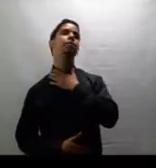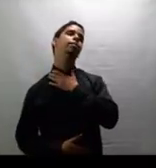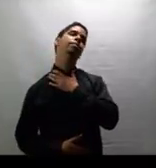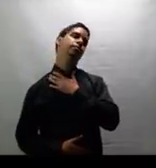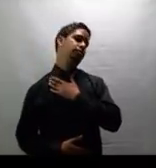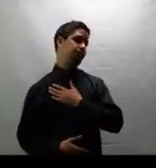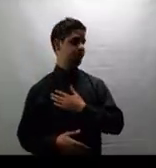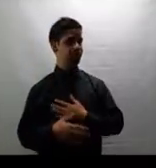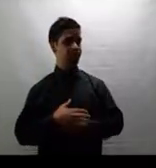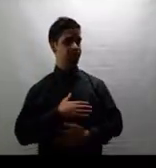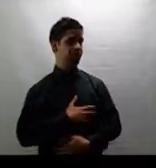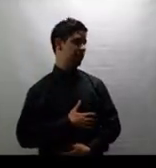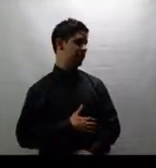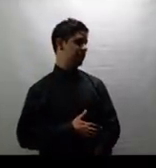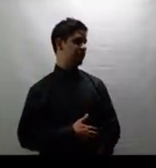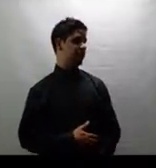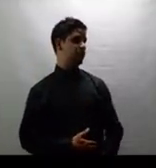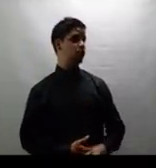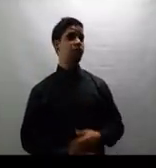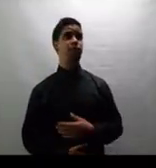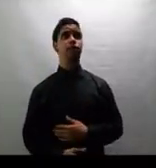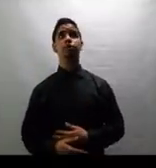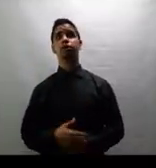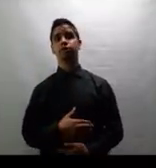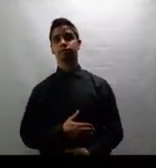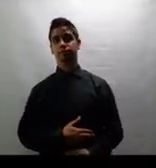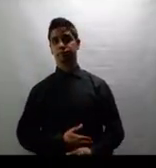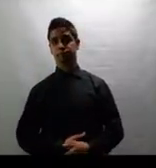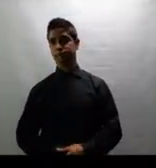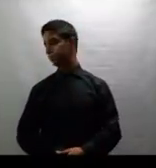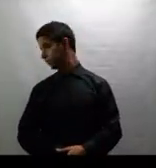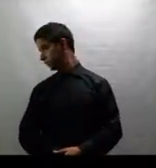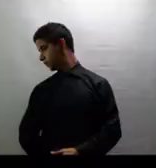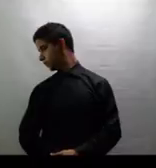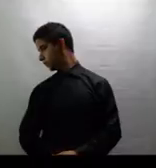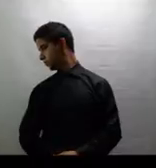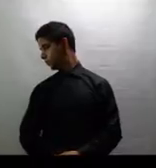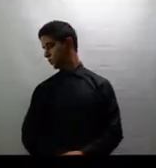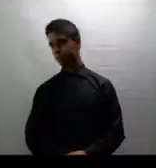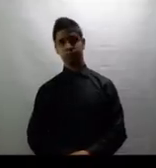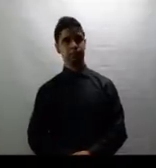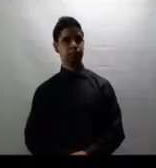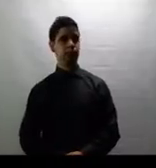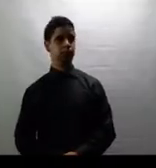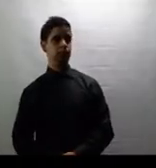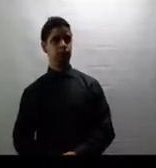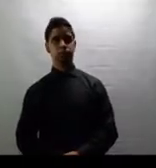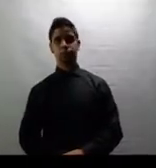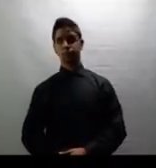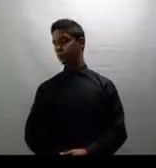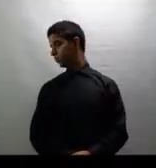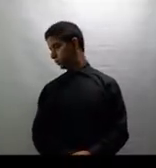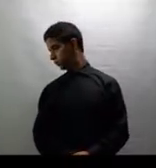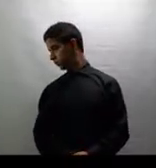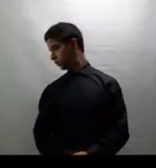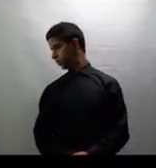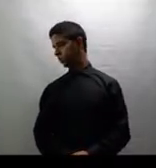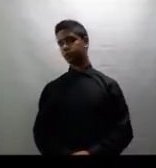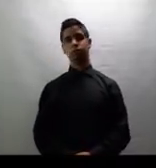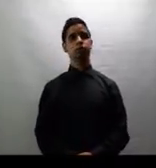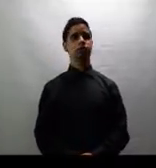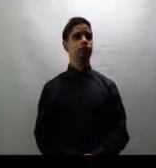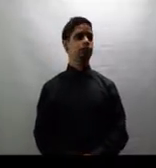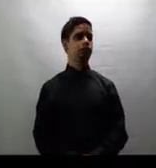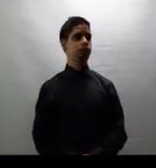corazón sin saber cómo ni cuándo surge este romance sin que yo supiera dónde va a